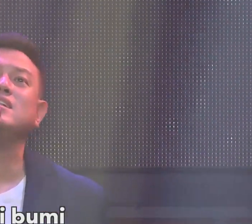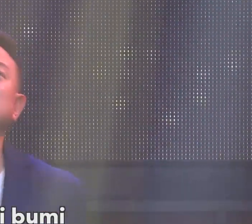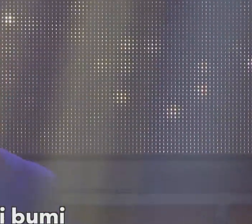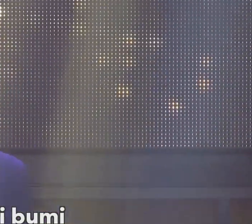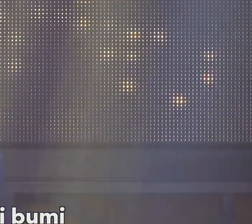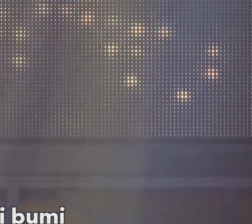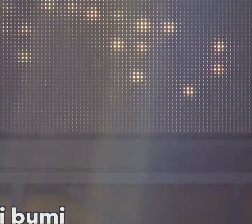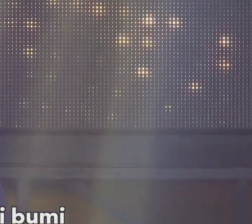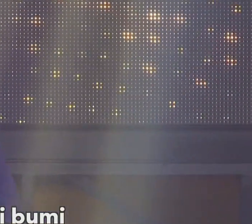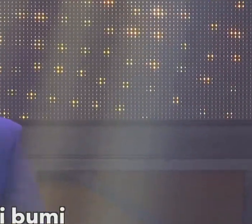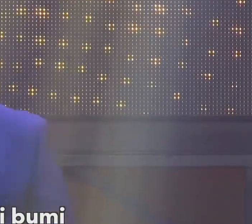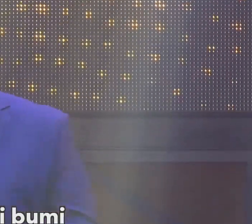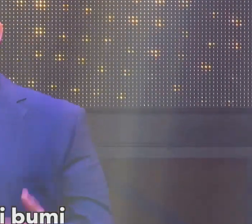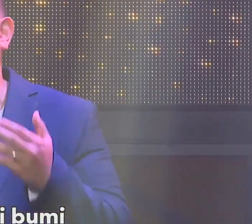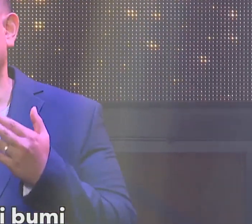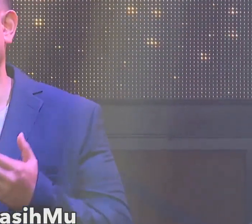langit